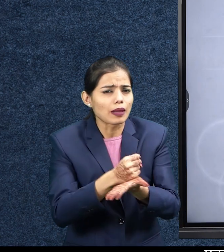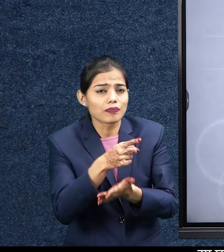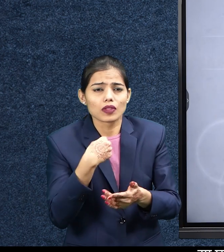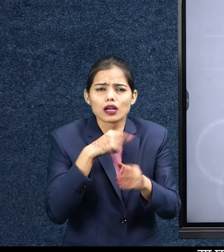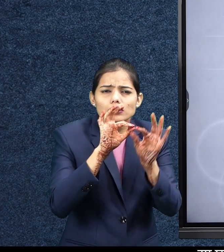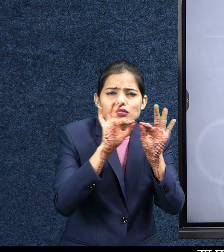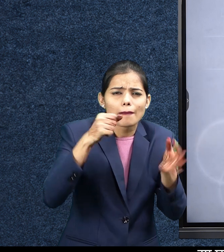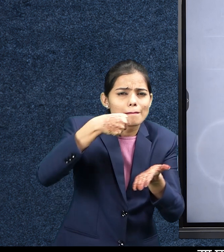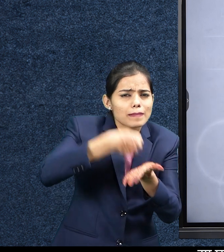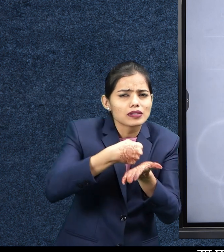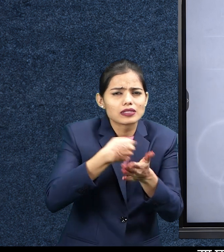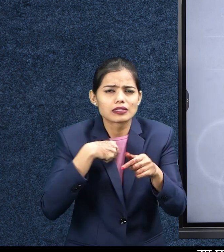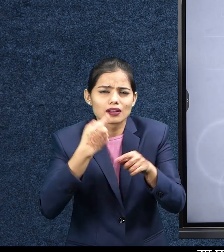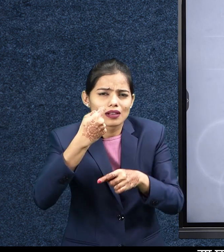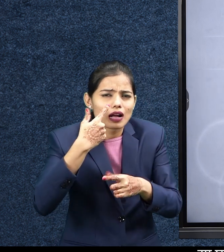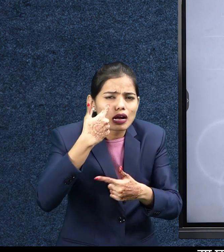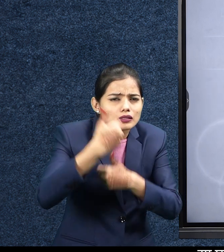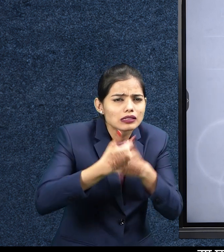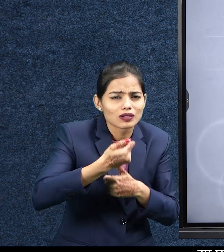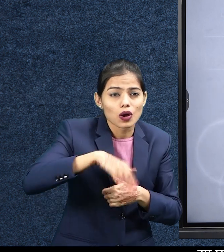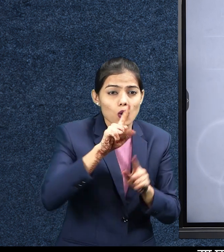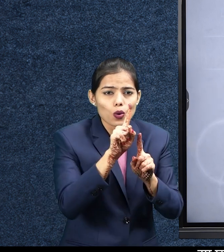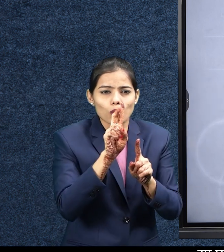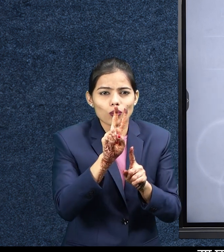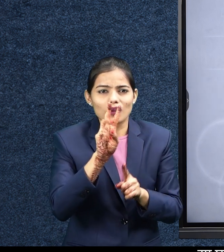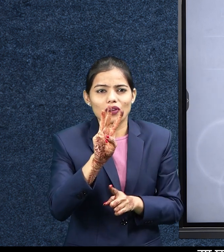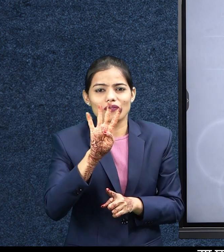या प्रयोगाचे नमुना जागा 1, 2, 3, 4, 5, 6 आहे.